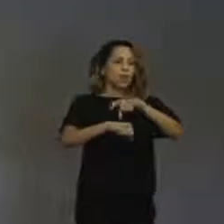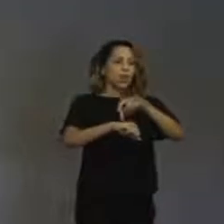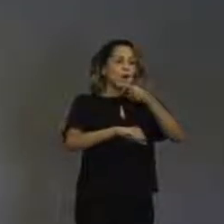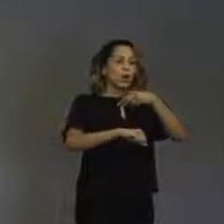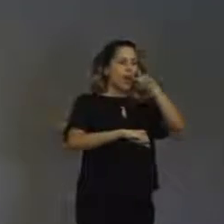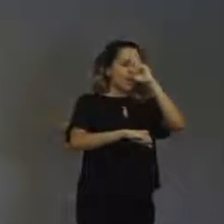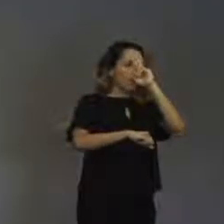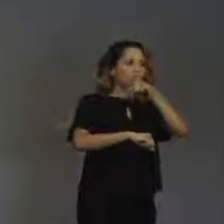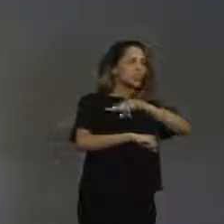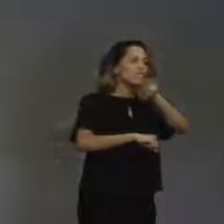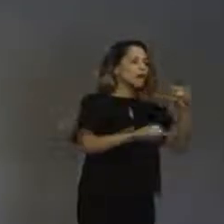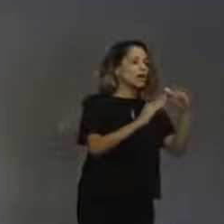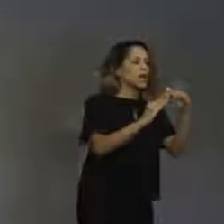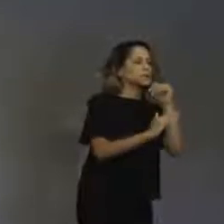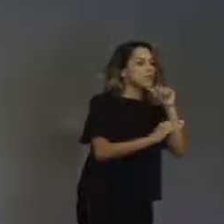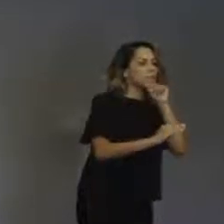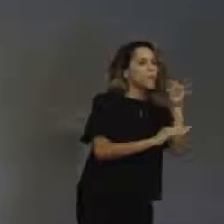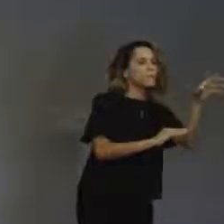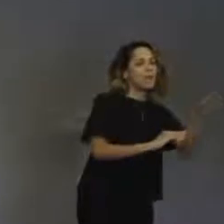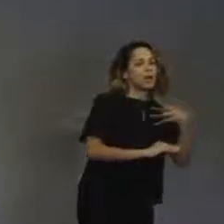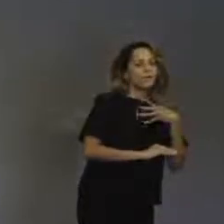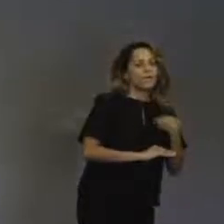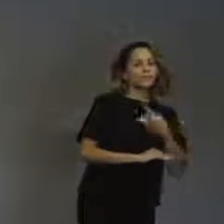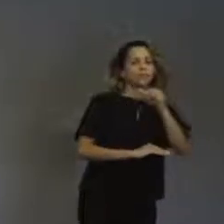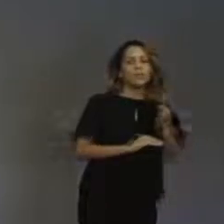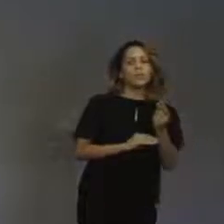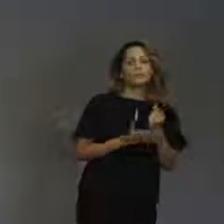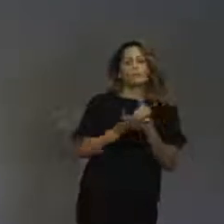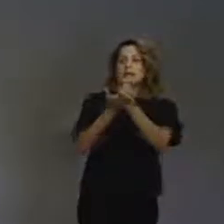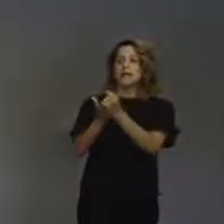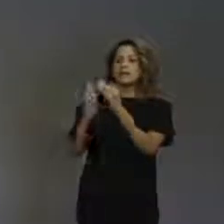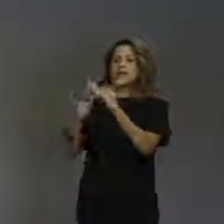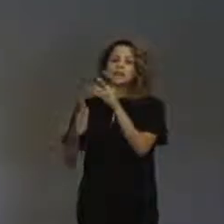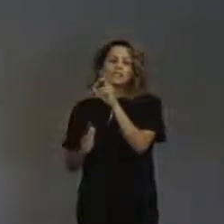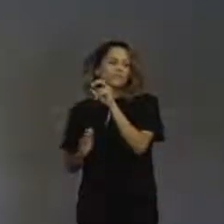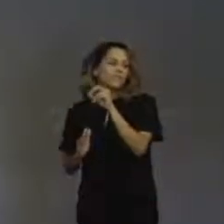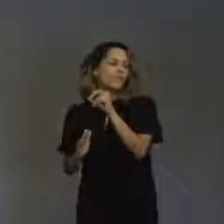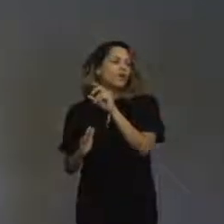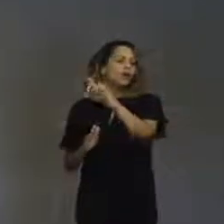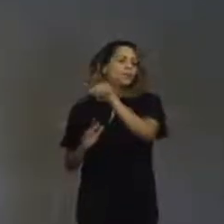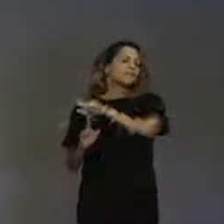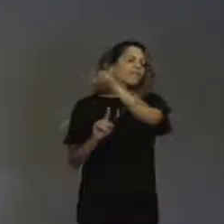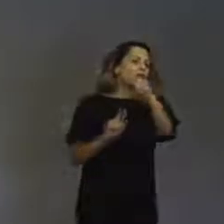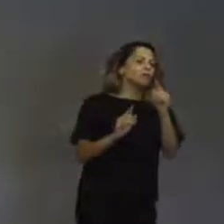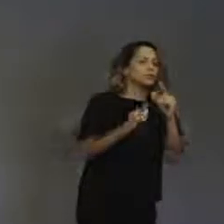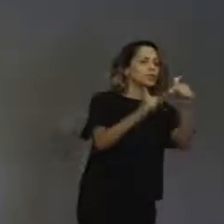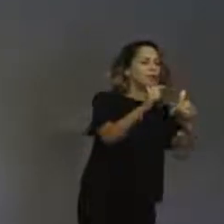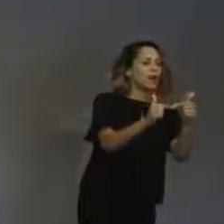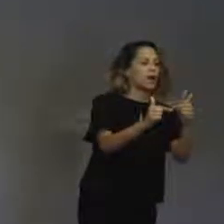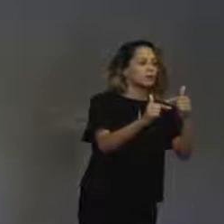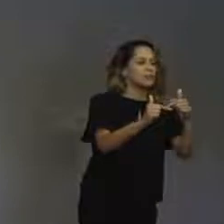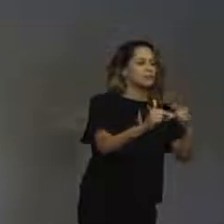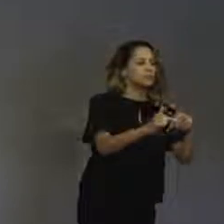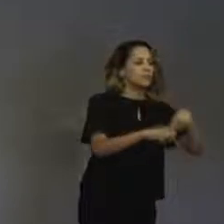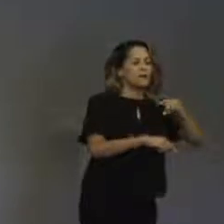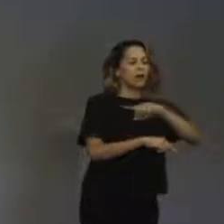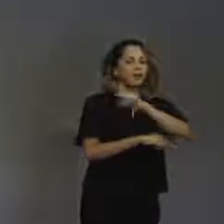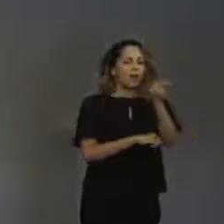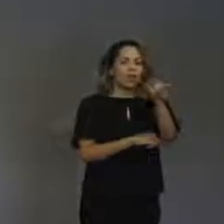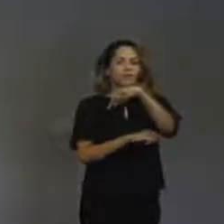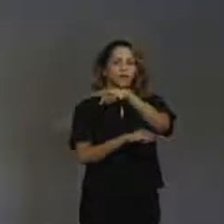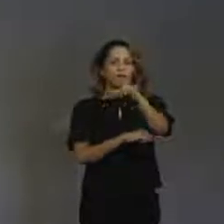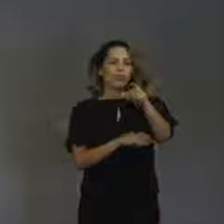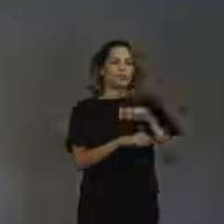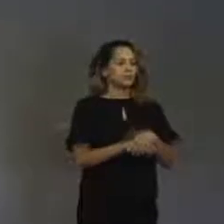escola, leva para a casa do avô, da avó, e depois volta para o trabalho. Na volta, desce do trabalho, não vai direto para casa, passa no mercado, compra alguma